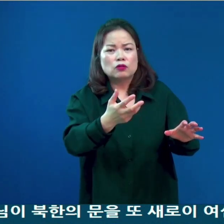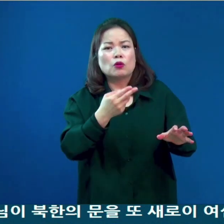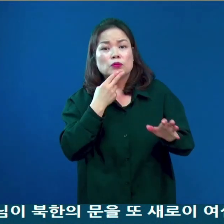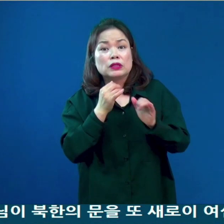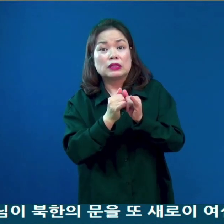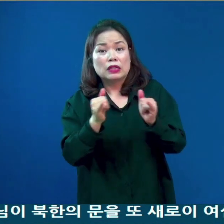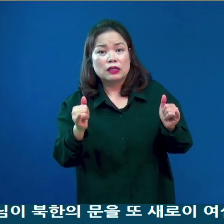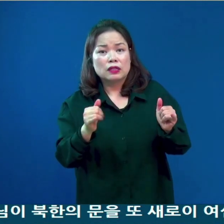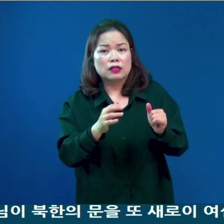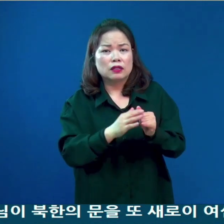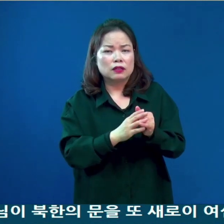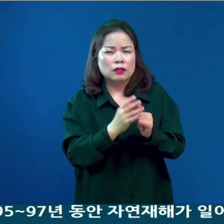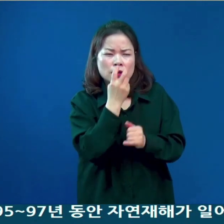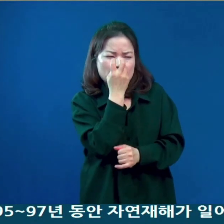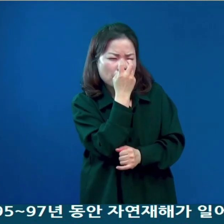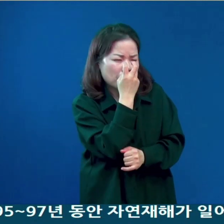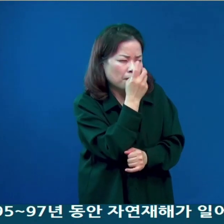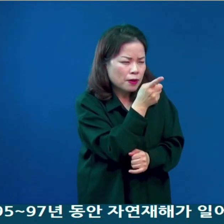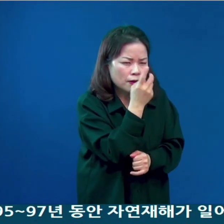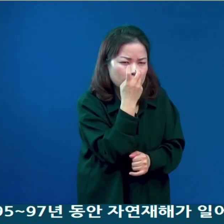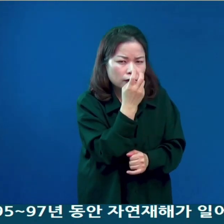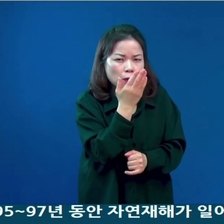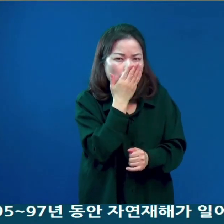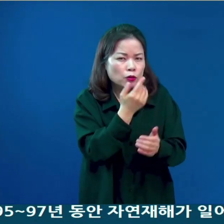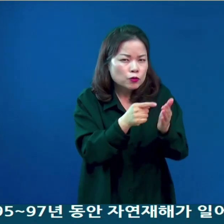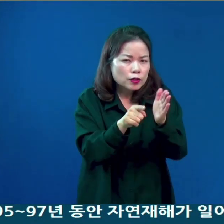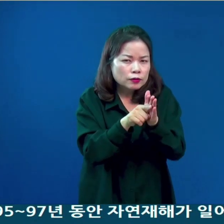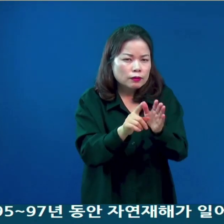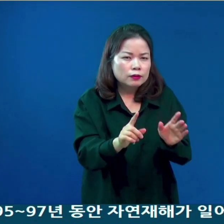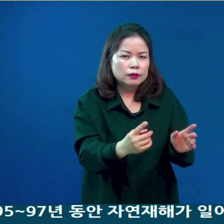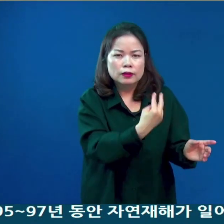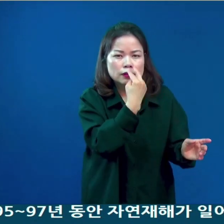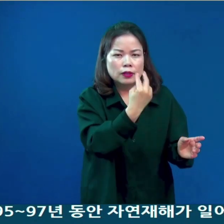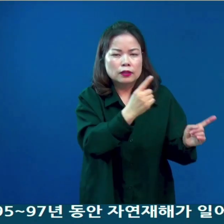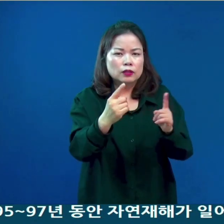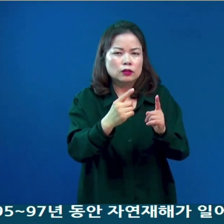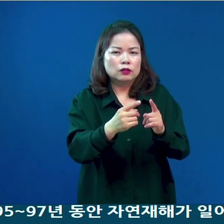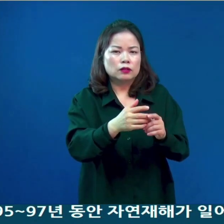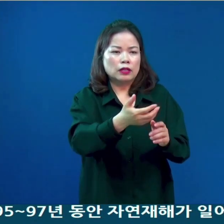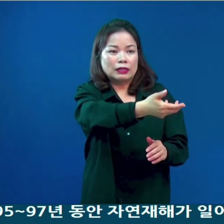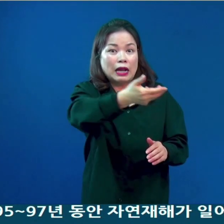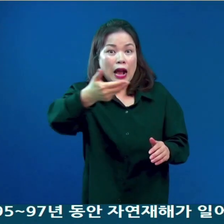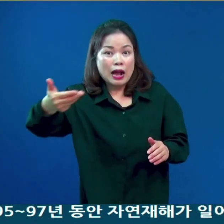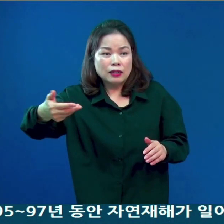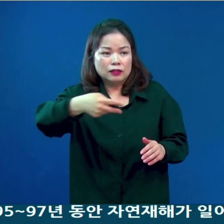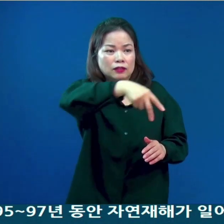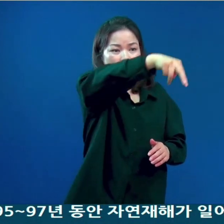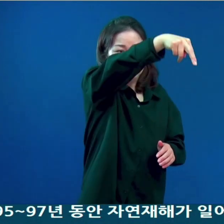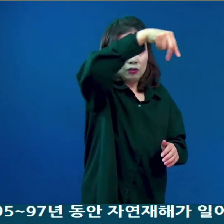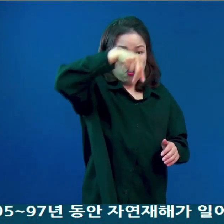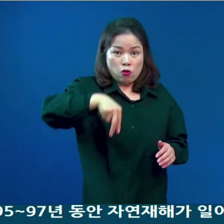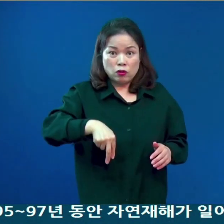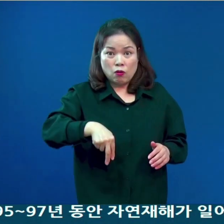사람들이 감시망이 느슨해지니까 먹기 위해서, 살기 위해서 두만강과 압록강을 건너기 시작합니다.